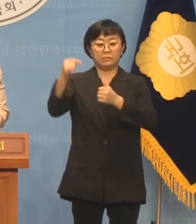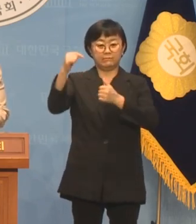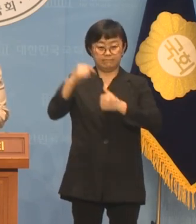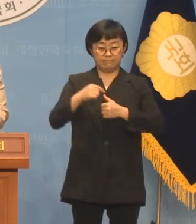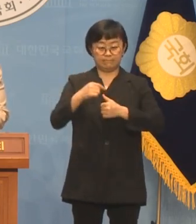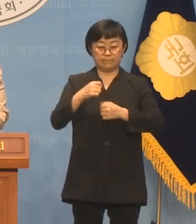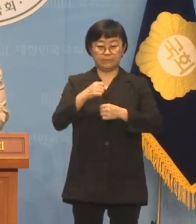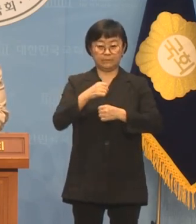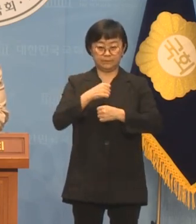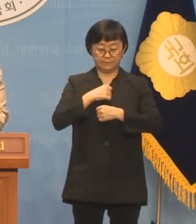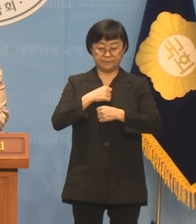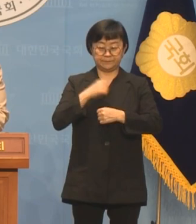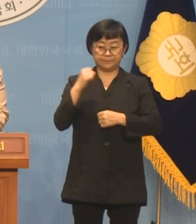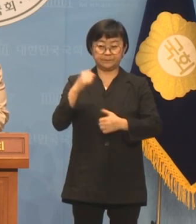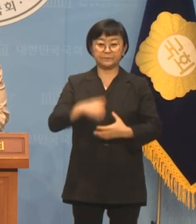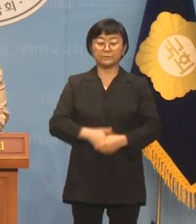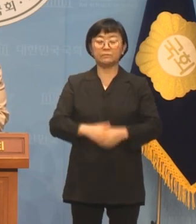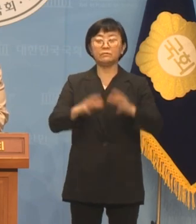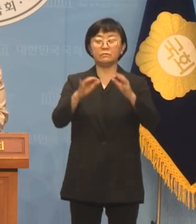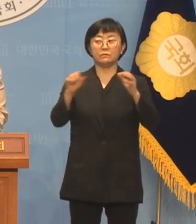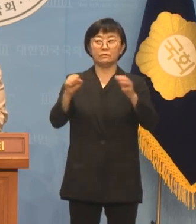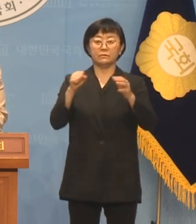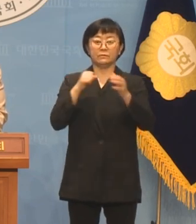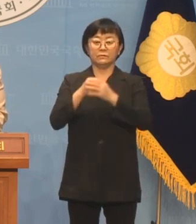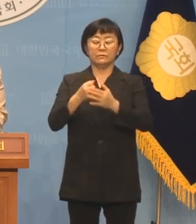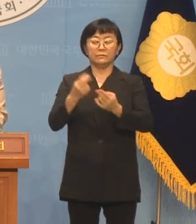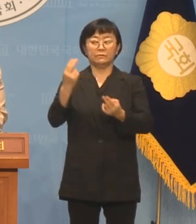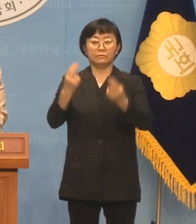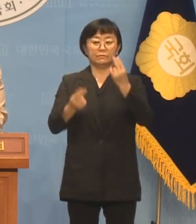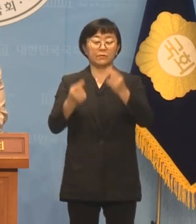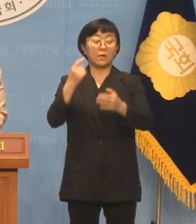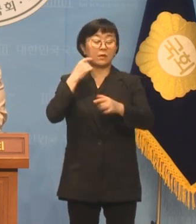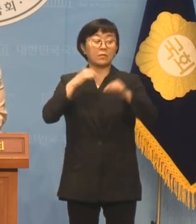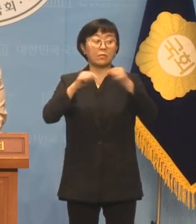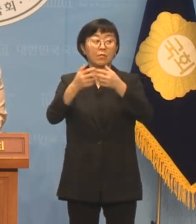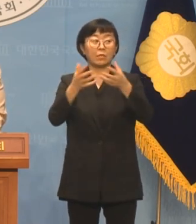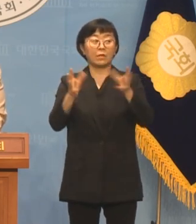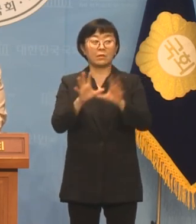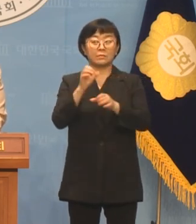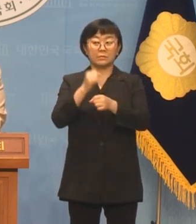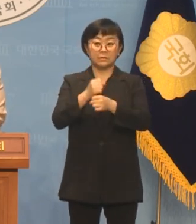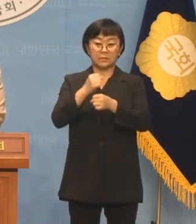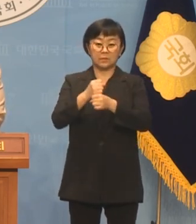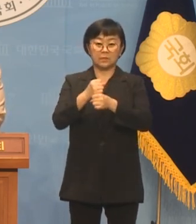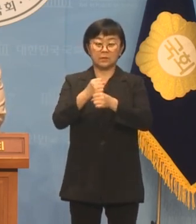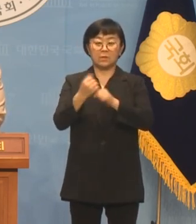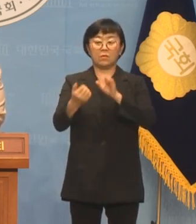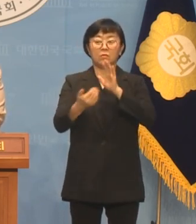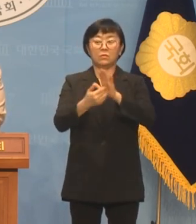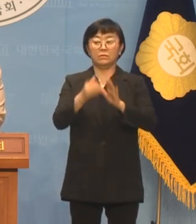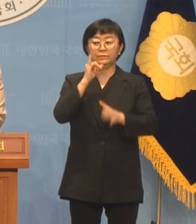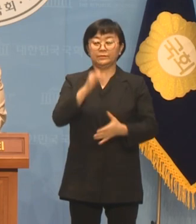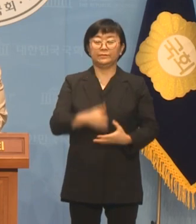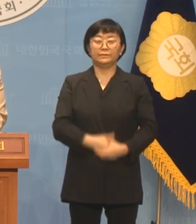지엄한 명령이지만 국민의힘은 비례위성 정당을 만드는 것으로 거부하고